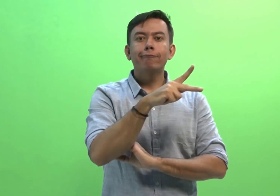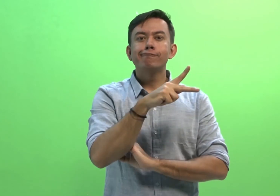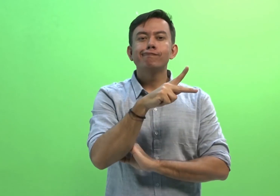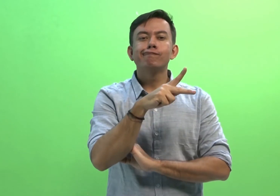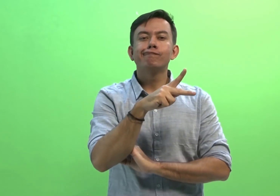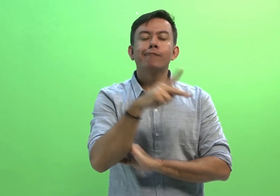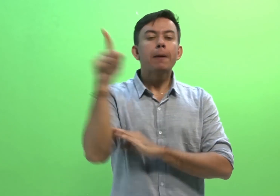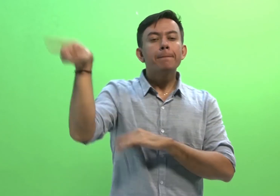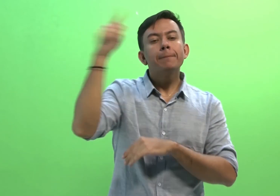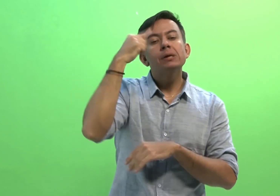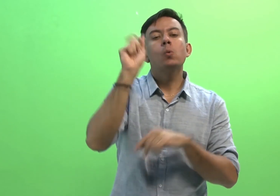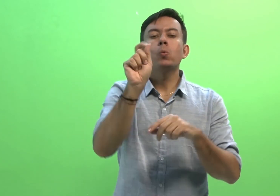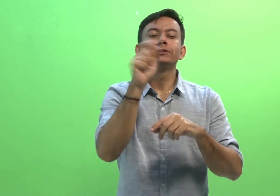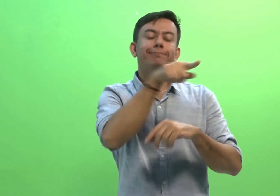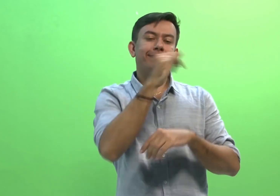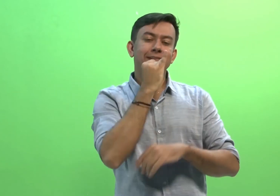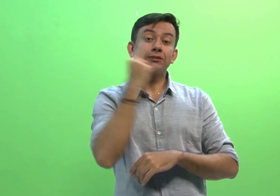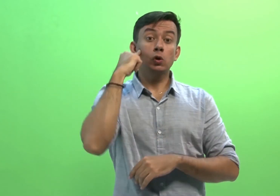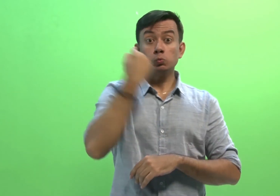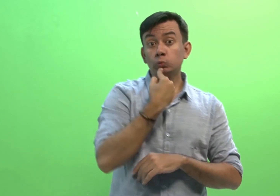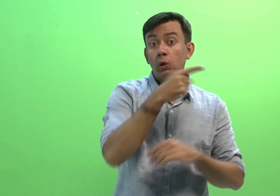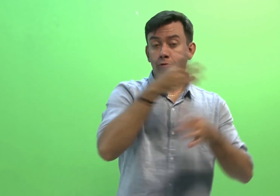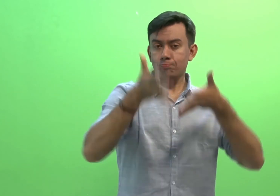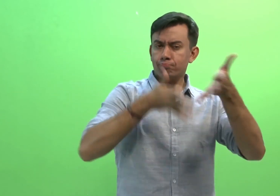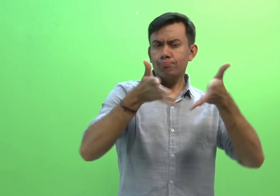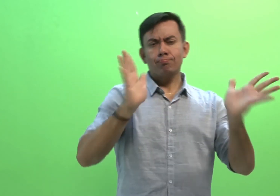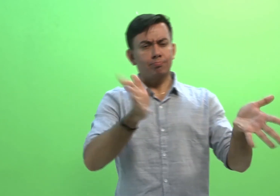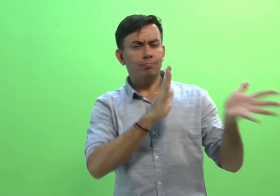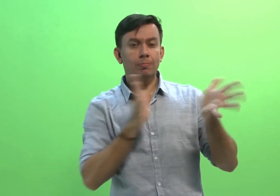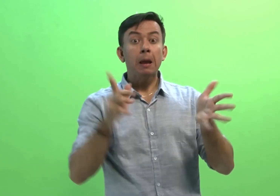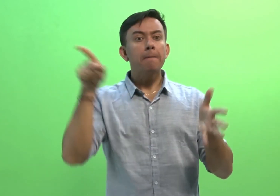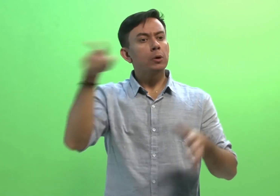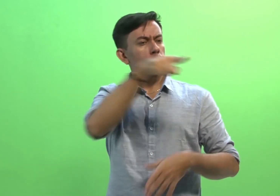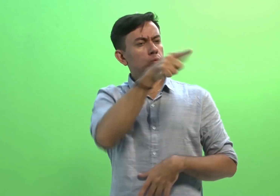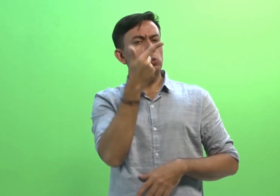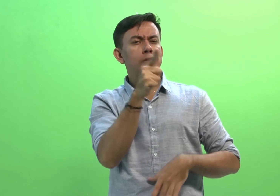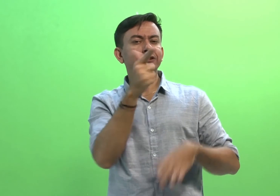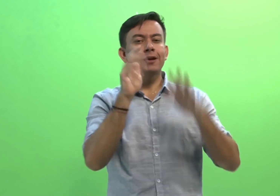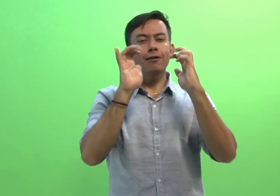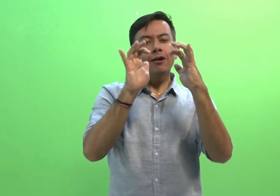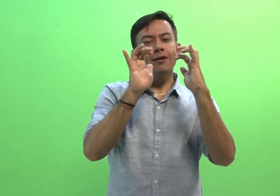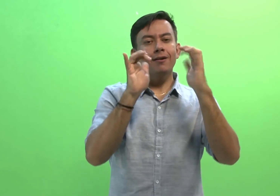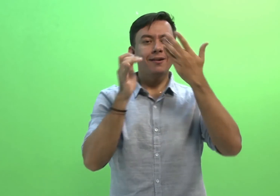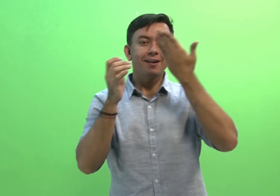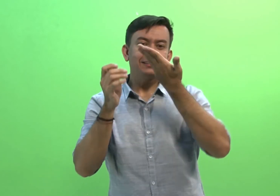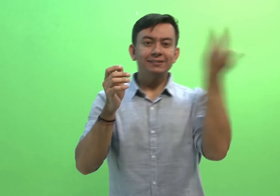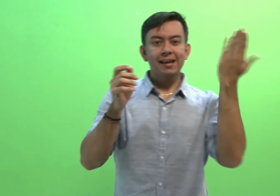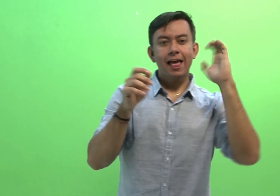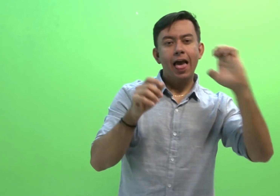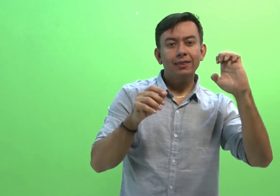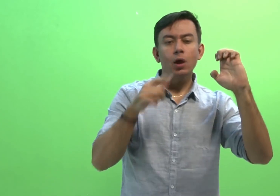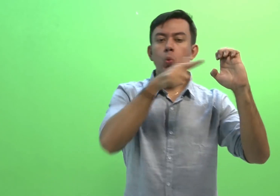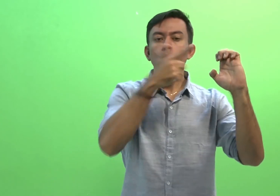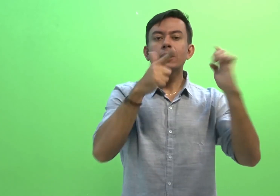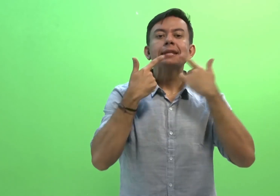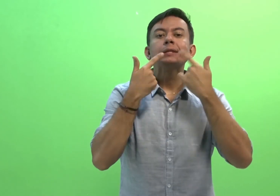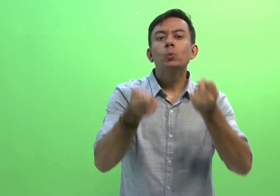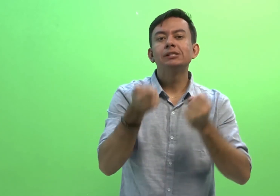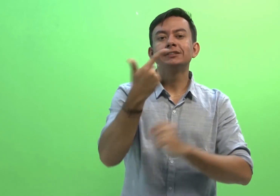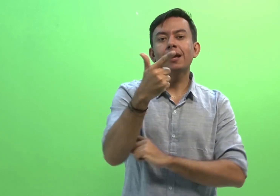hemisfério cerebral. Então, acredita-se que o surdo, durante a sua sinalização, acredita-se que seu lado esquerdo não seja desenvolvido e